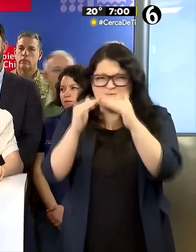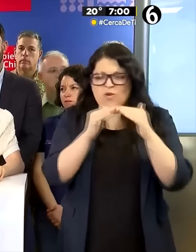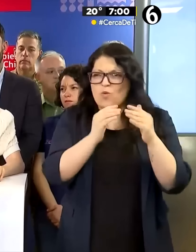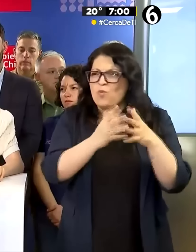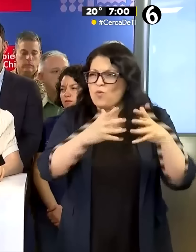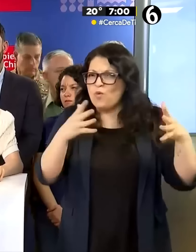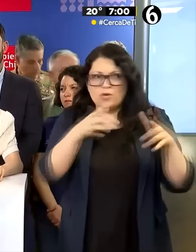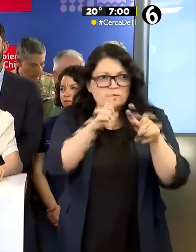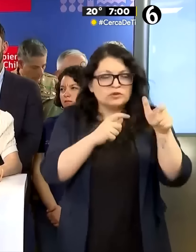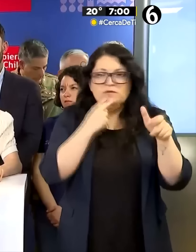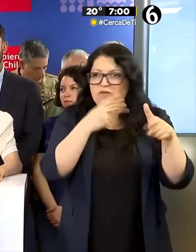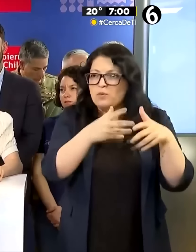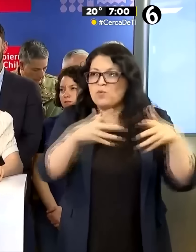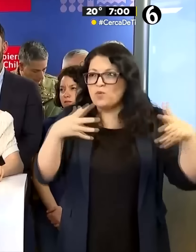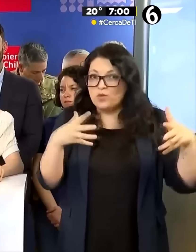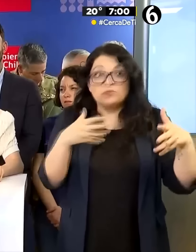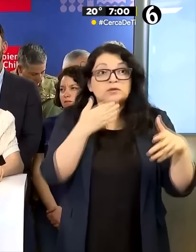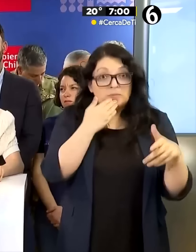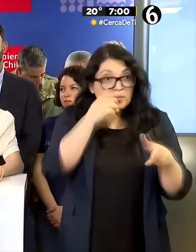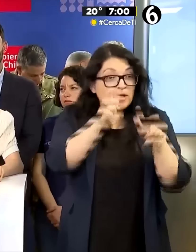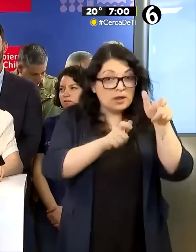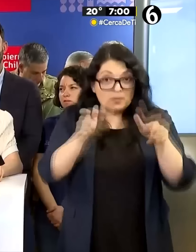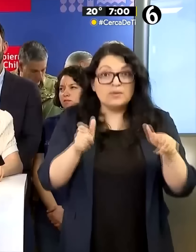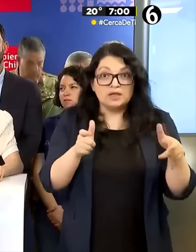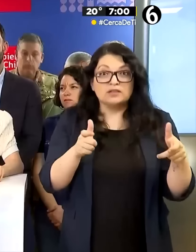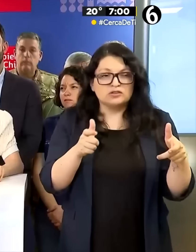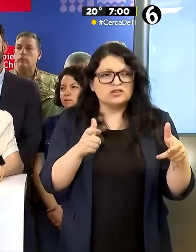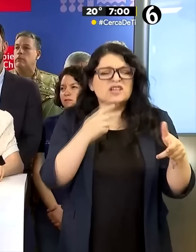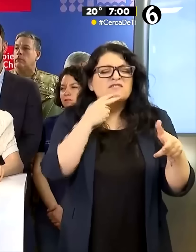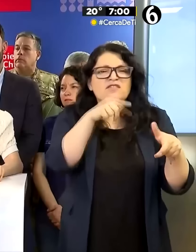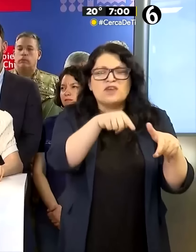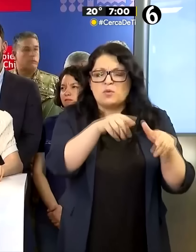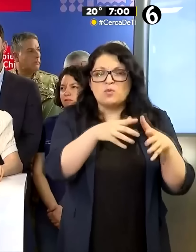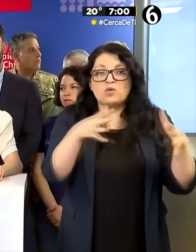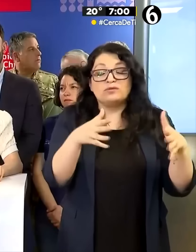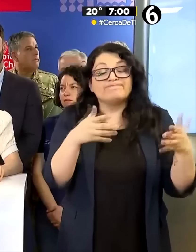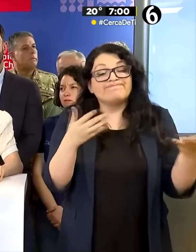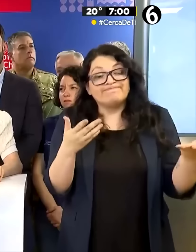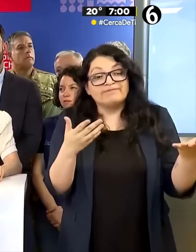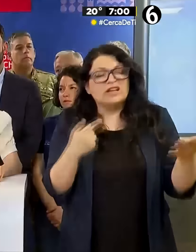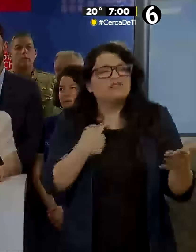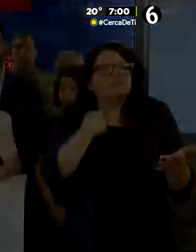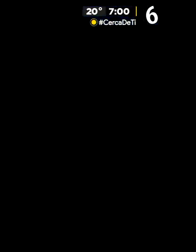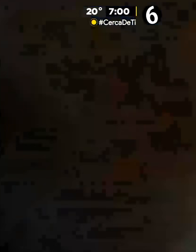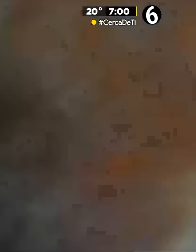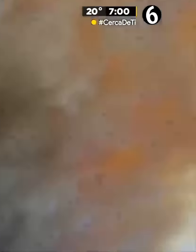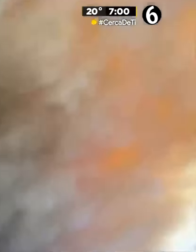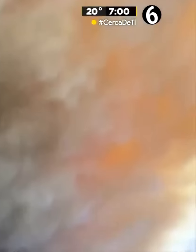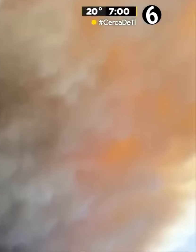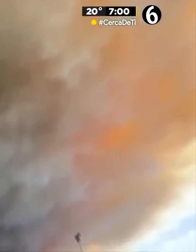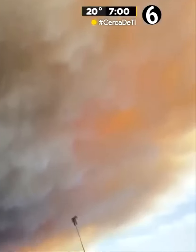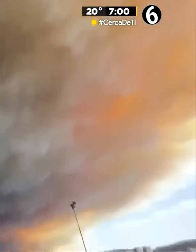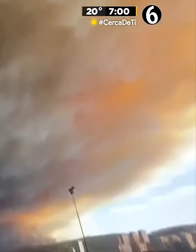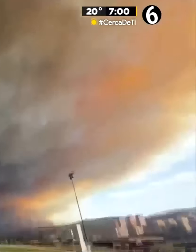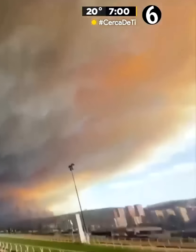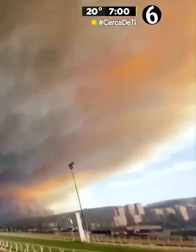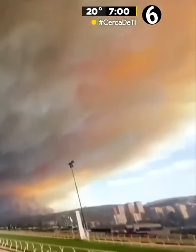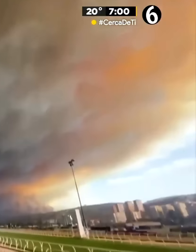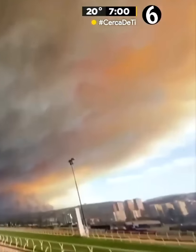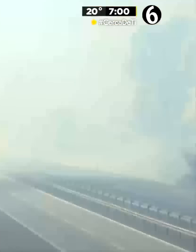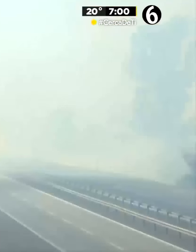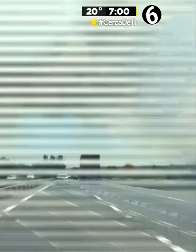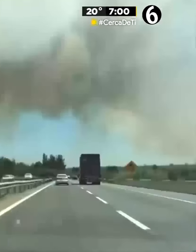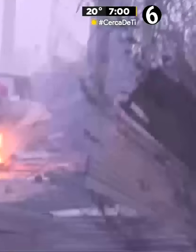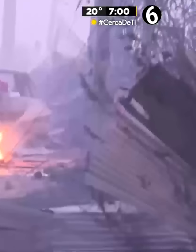de viviendas, de personas y con afectaciones que todavía no podemos dimensionar.